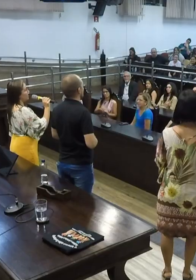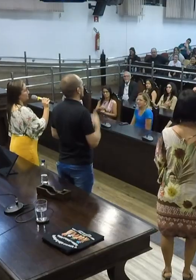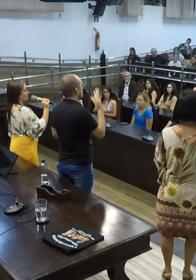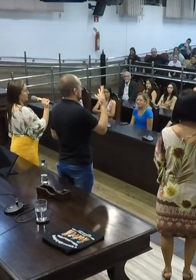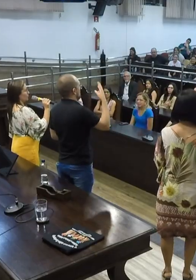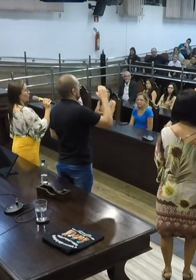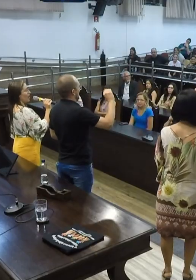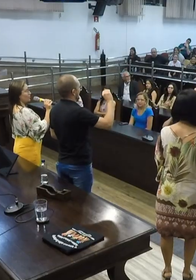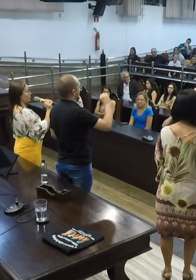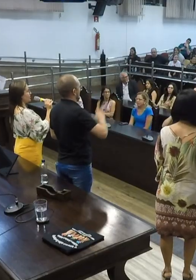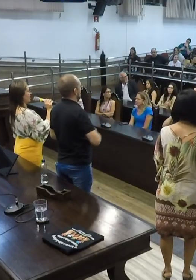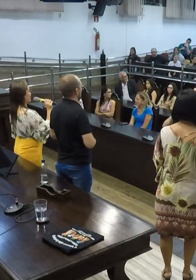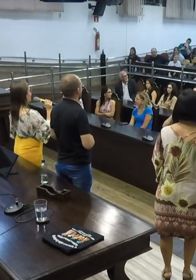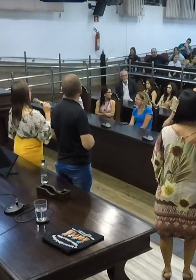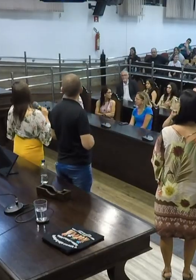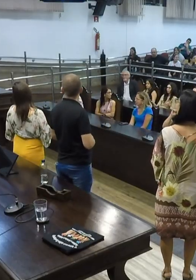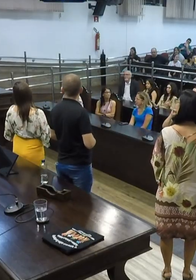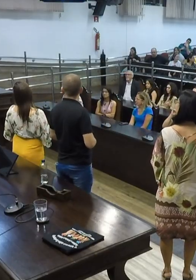40.